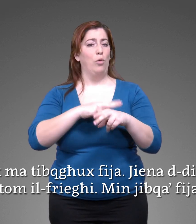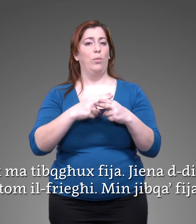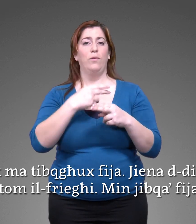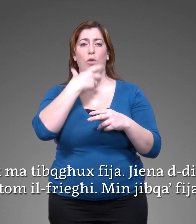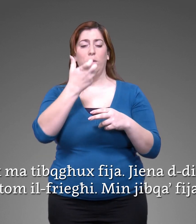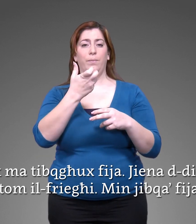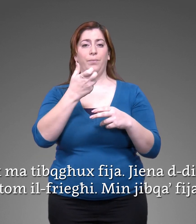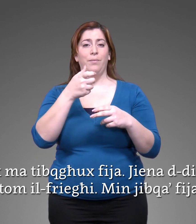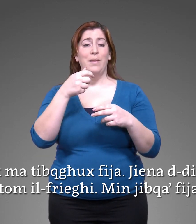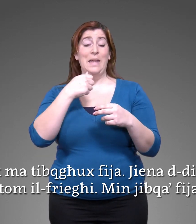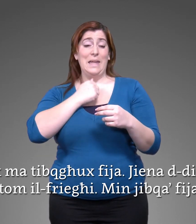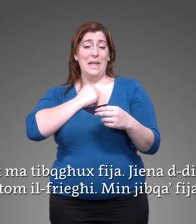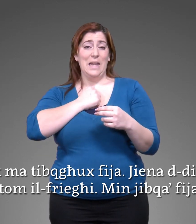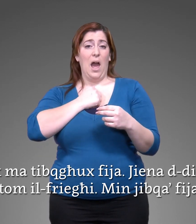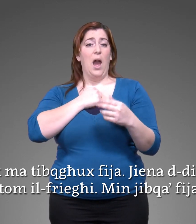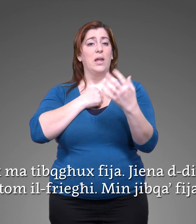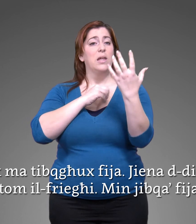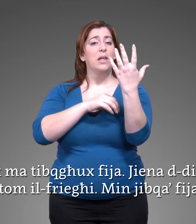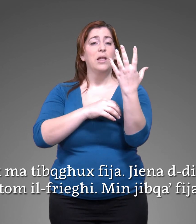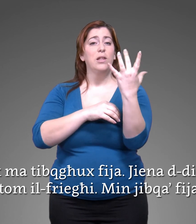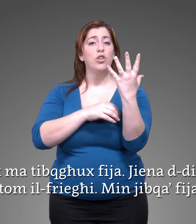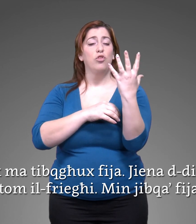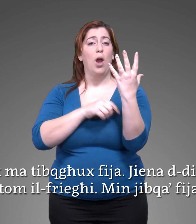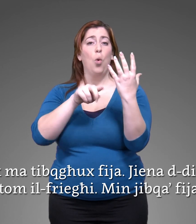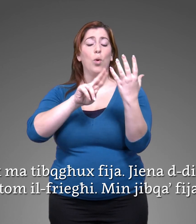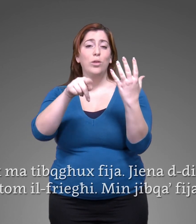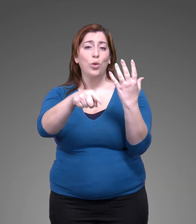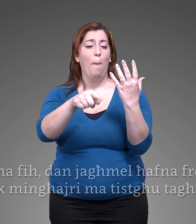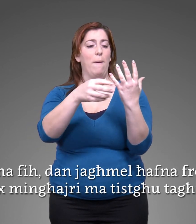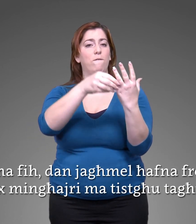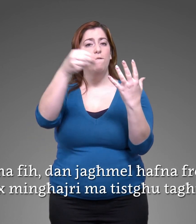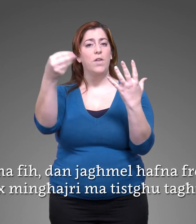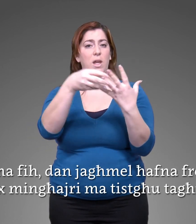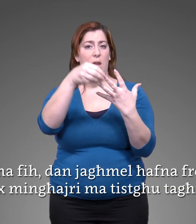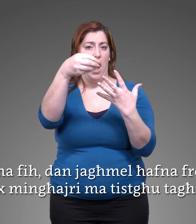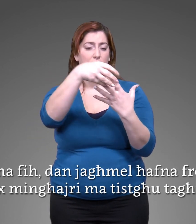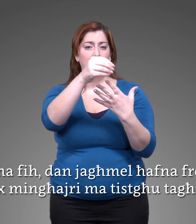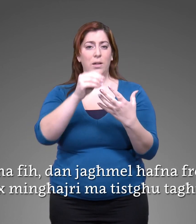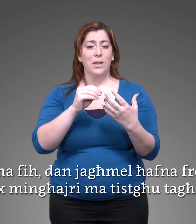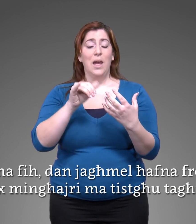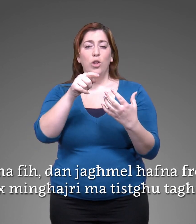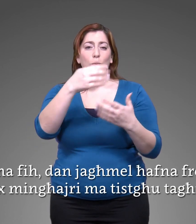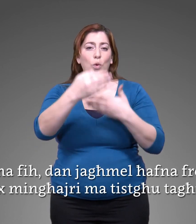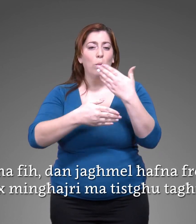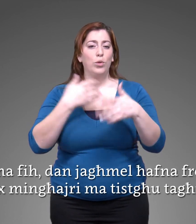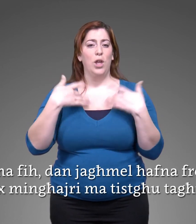Intom il-frijaj Min-jibqa fiħ U jinnan fiħ Danja meħhafna frot